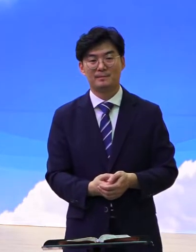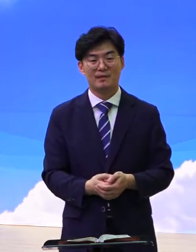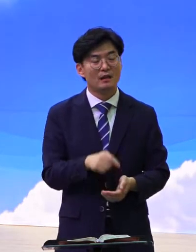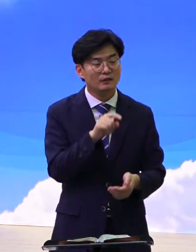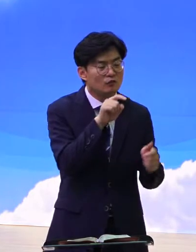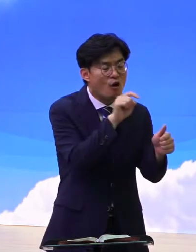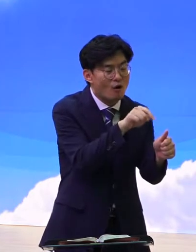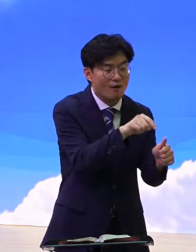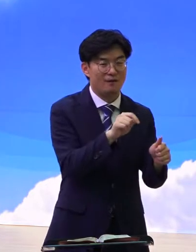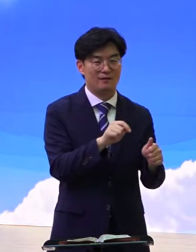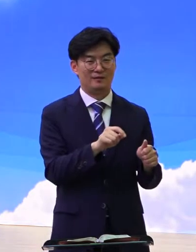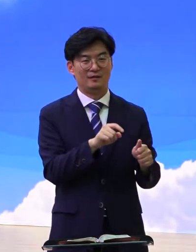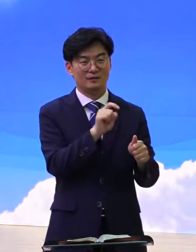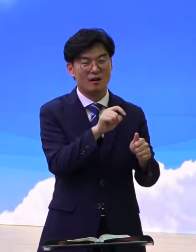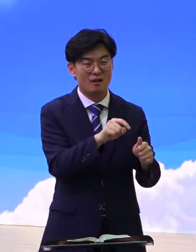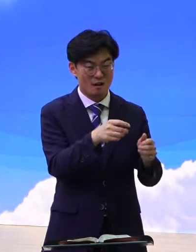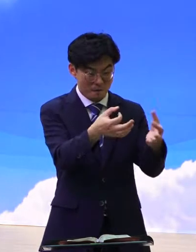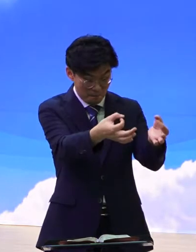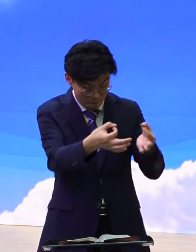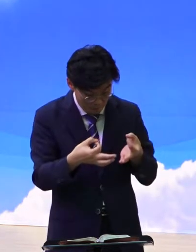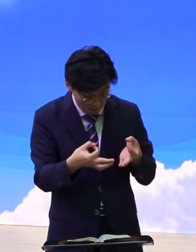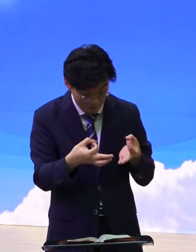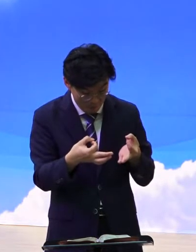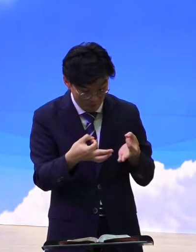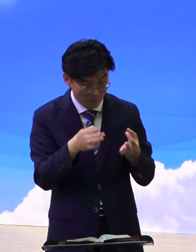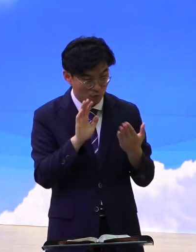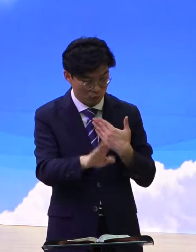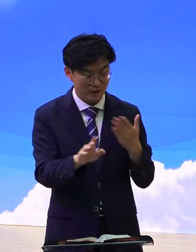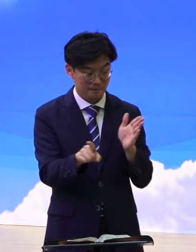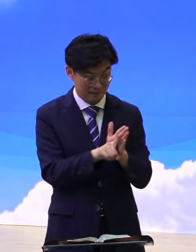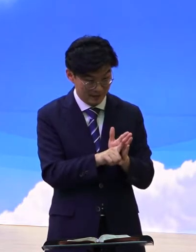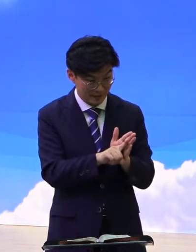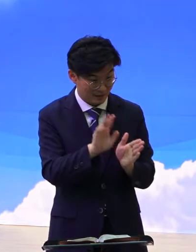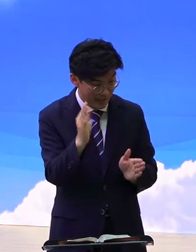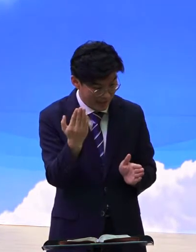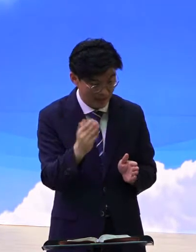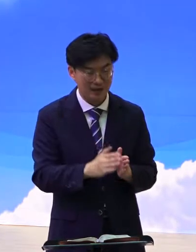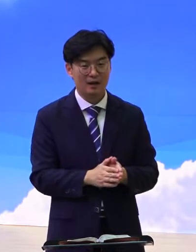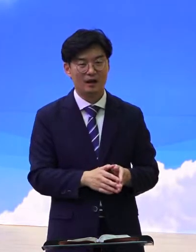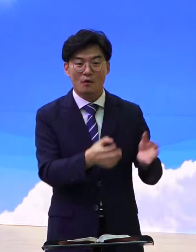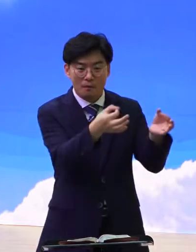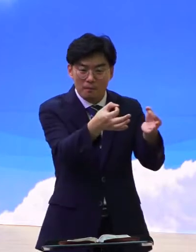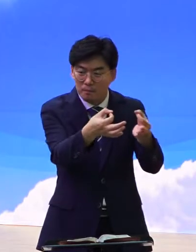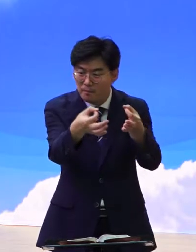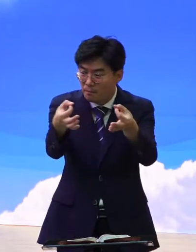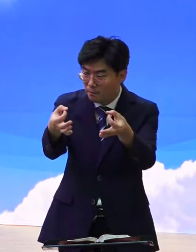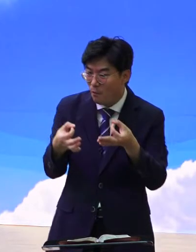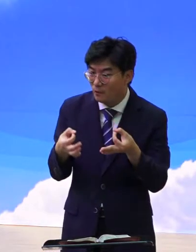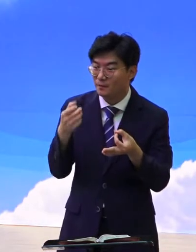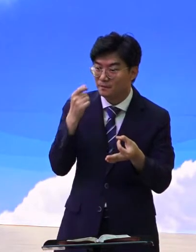도마야, 너는 나를 본고로 믿느냐? 보지 못하고 믿는 자들은